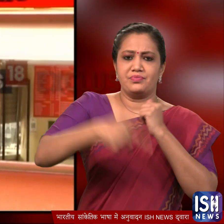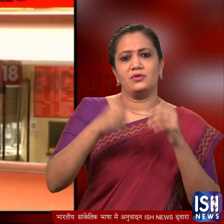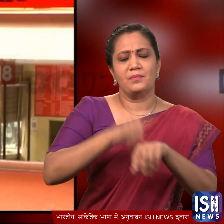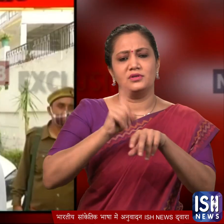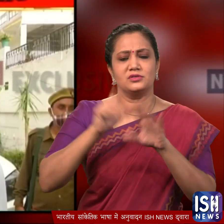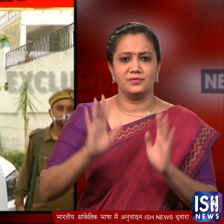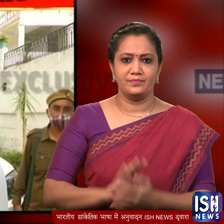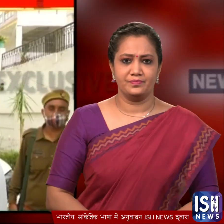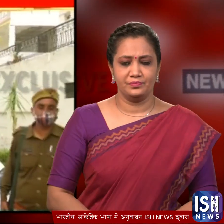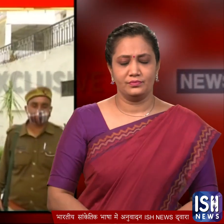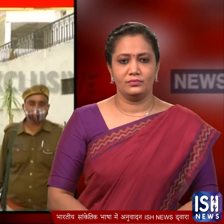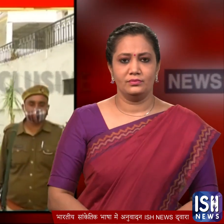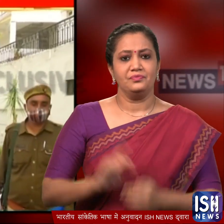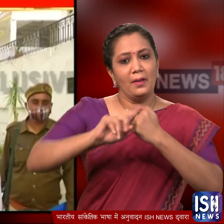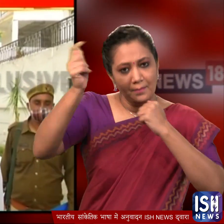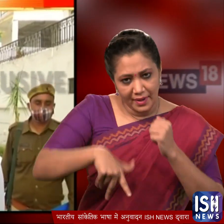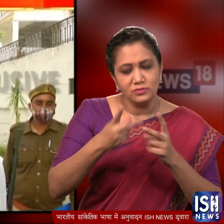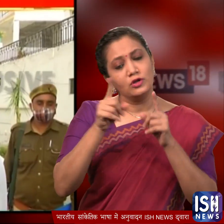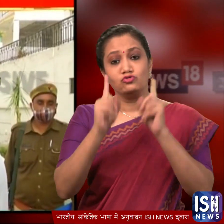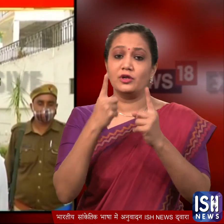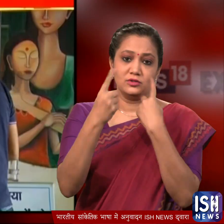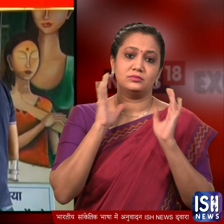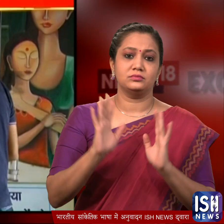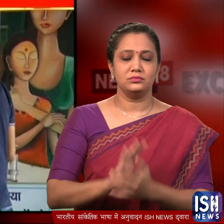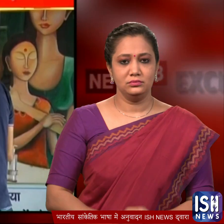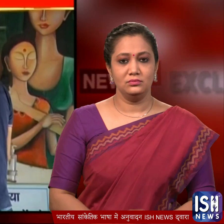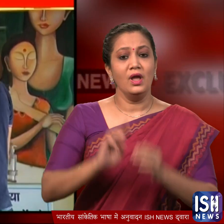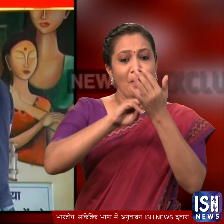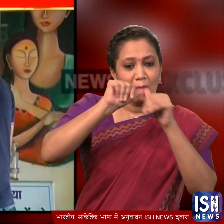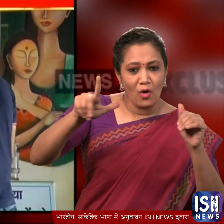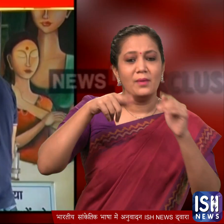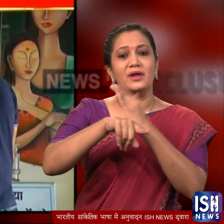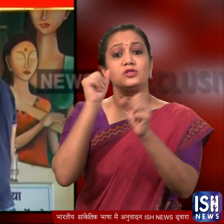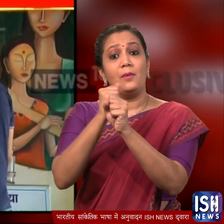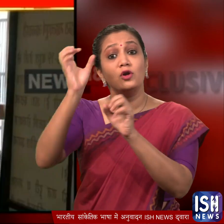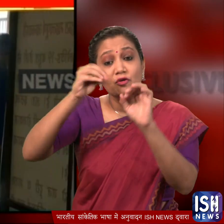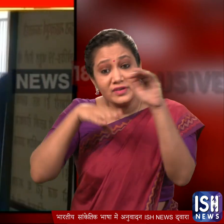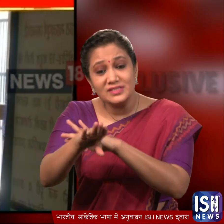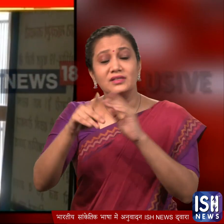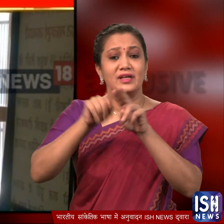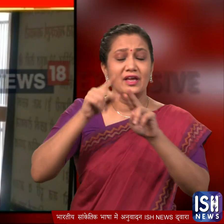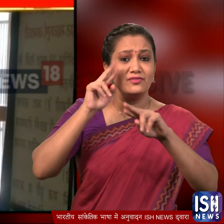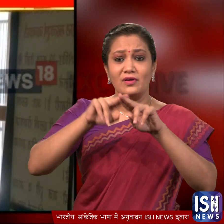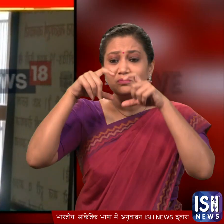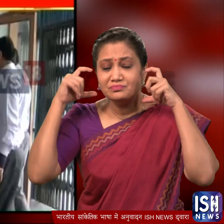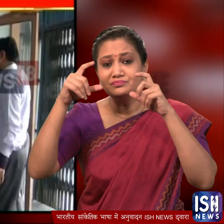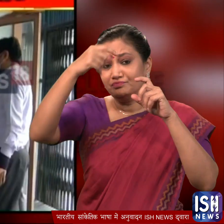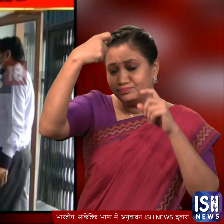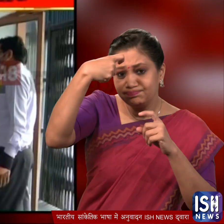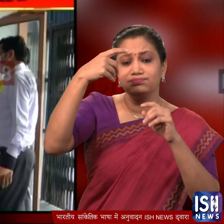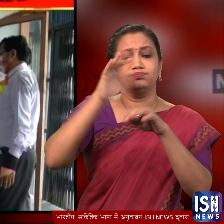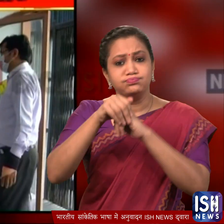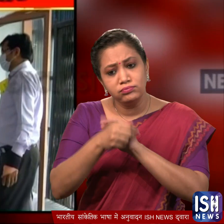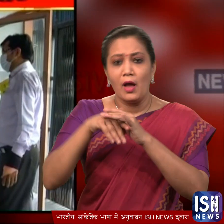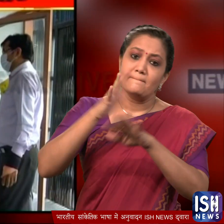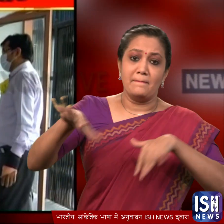एक्शन लिया जाएगा। हम लोग चालान भी कर रहे हैं और उस पर सख्त कार्रवाई करेंगे। शॉपिंग मॉल की ही तरह सरकारी दफ्तरों में भी बिना कोताही के थर्मल स्क्रीनिंग और हाथों